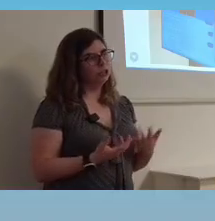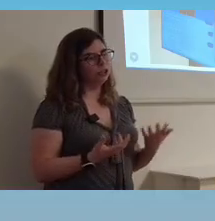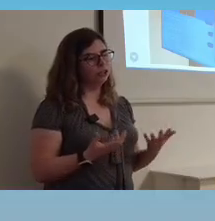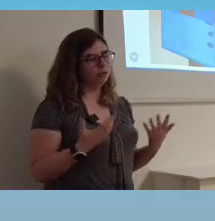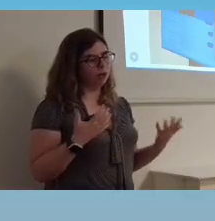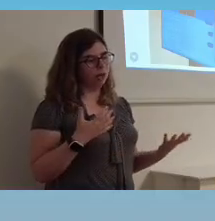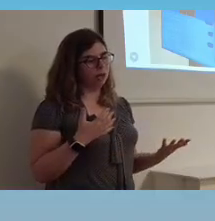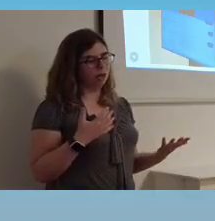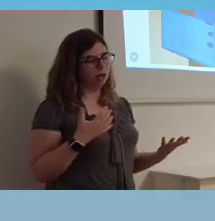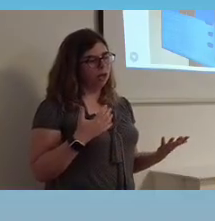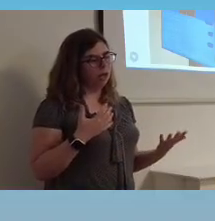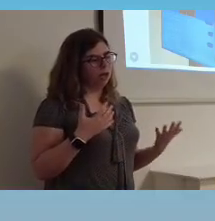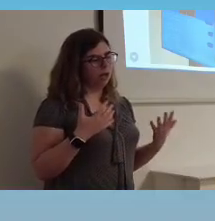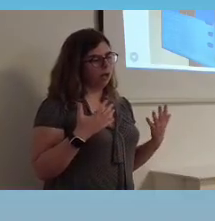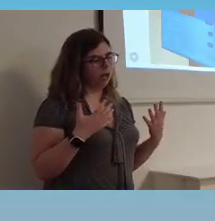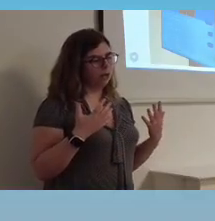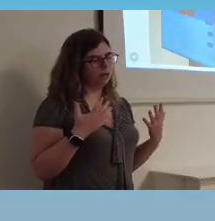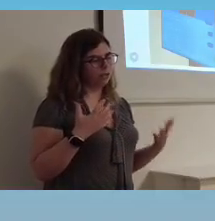communauté, surtout pour